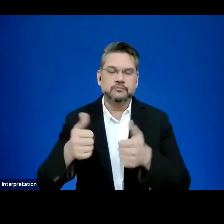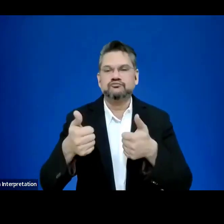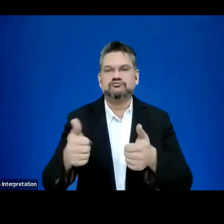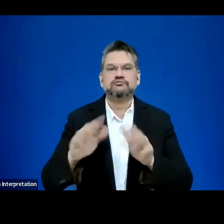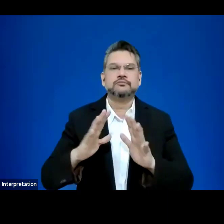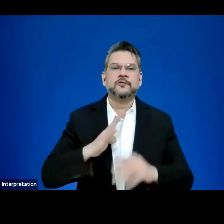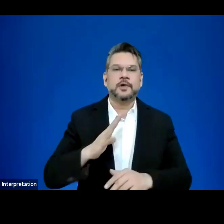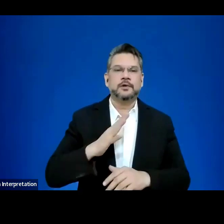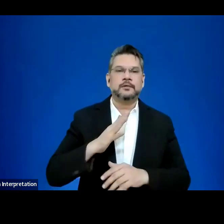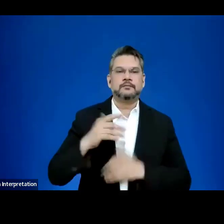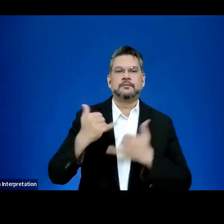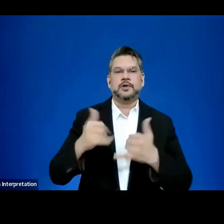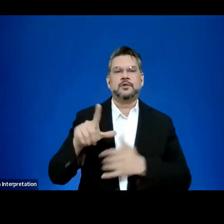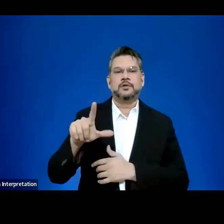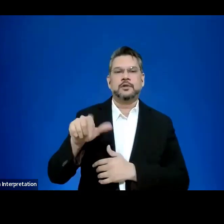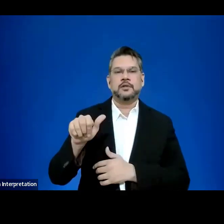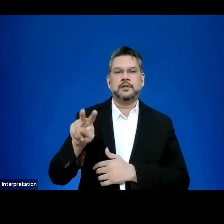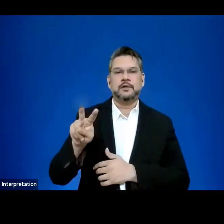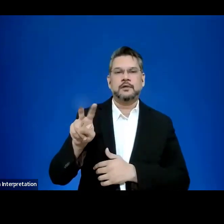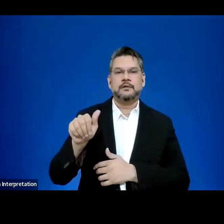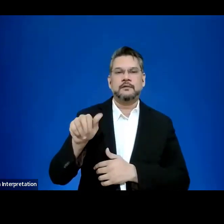能够调到正确的频道。